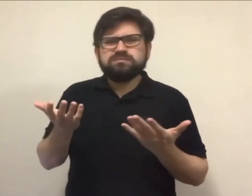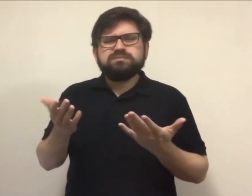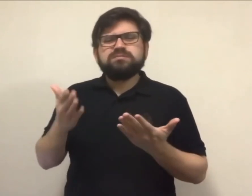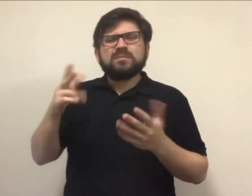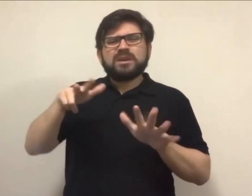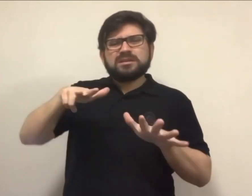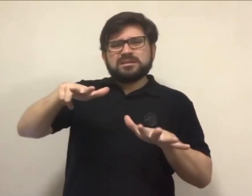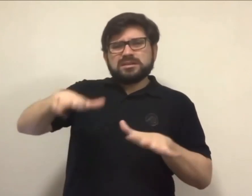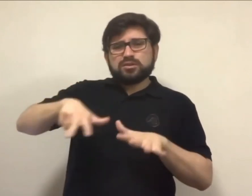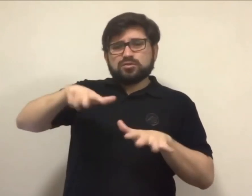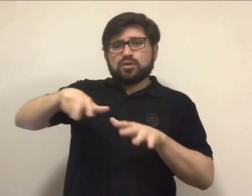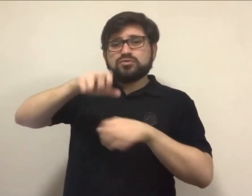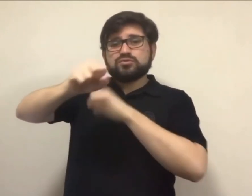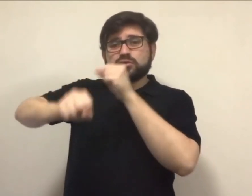Y estos derechos del niño,